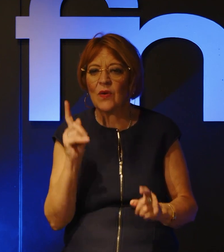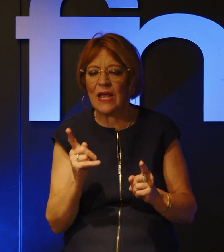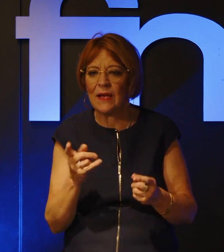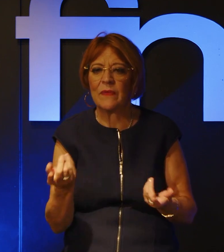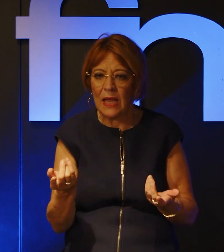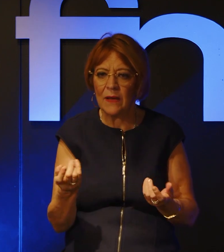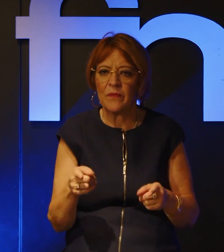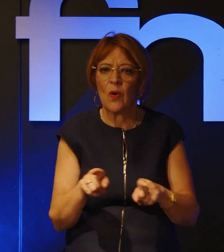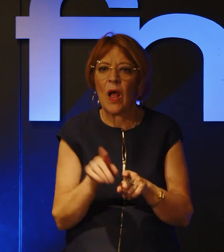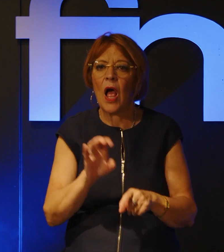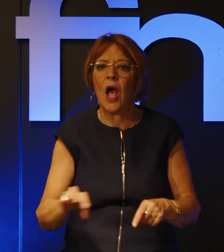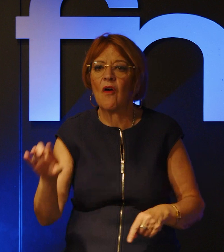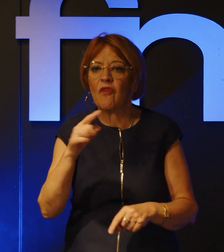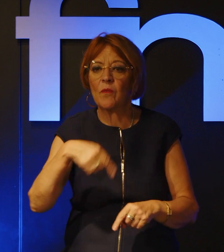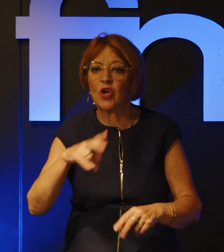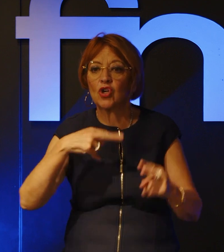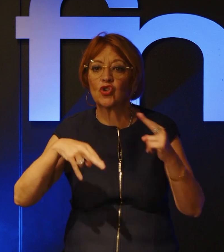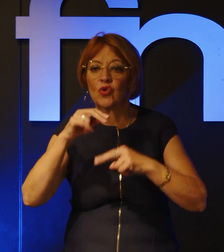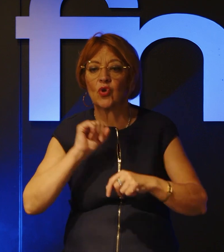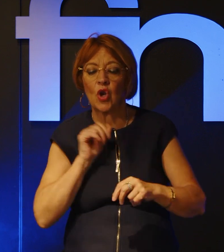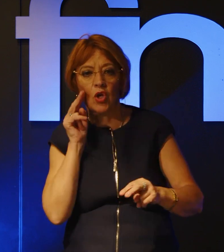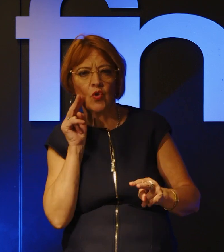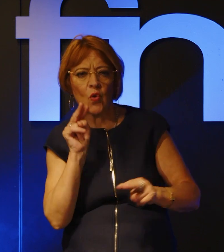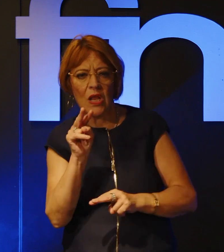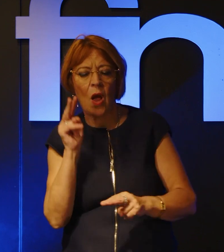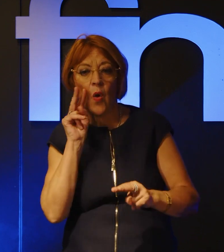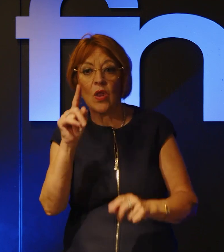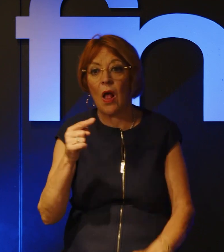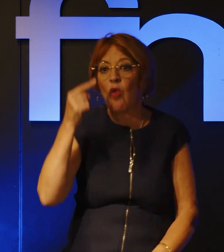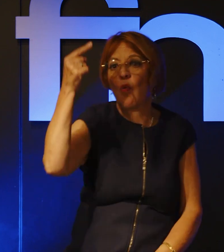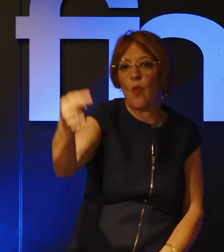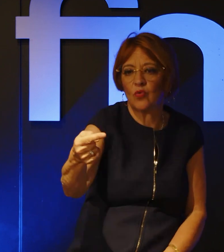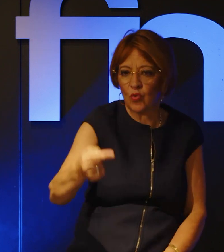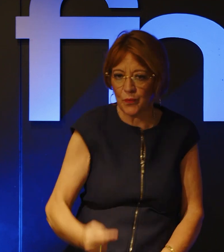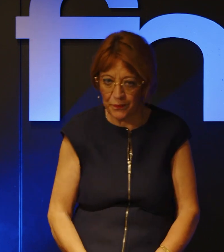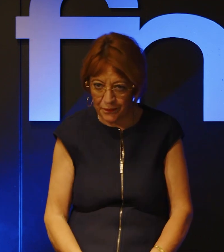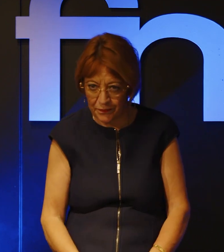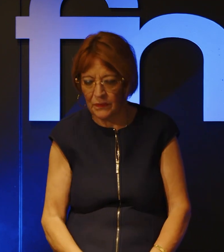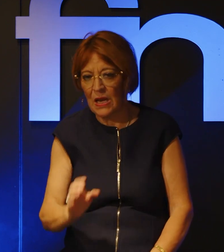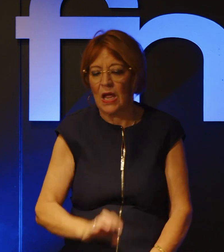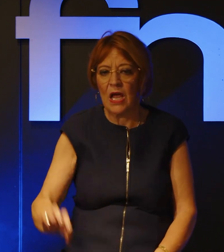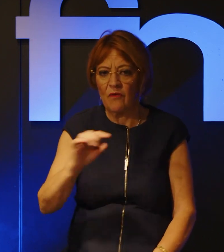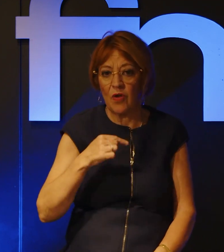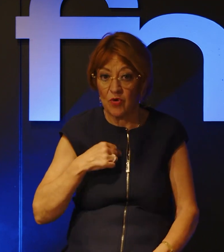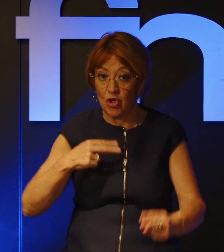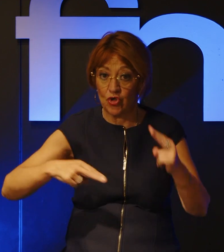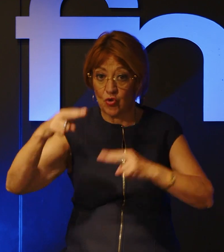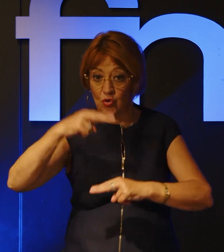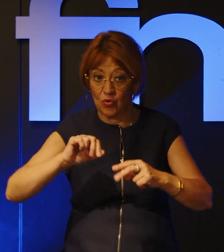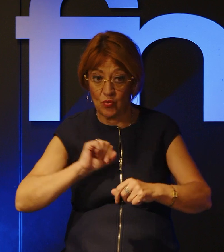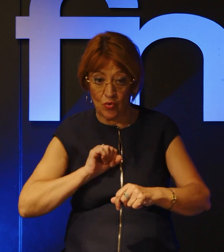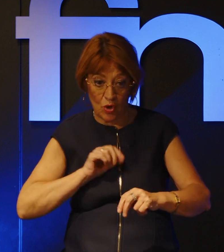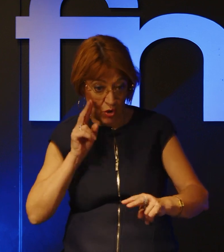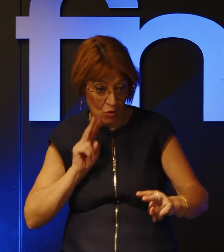o gis é a forma como nós construímos o nosso olhar e o olhar do outro e a forma como nós construímos o